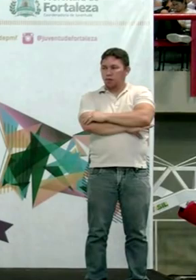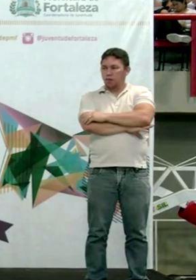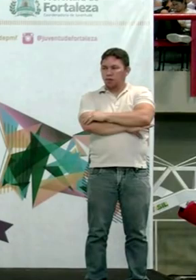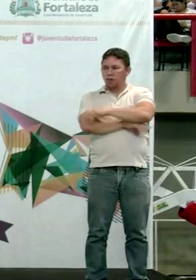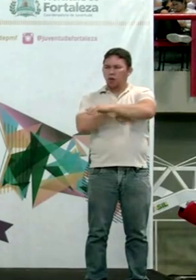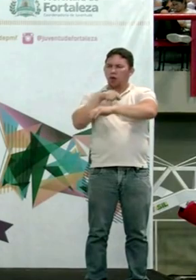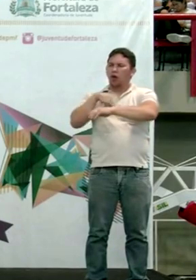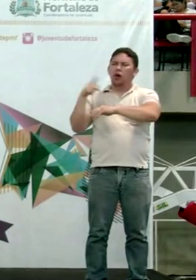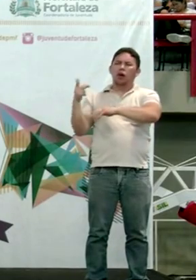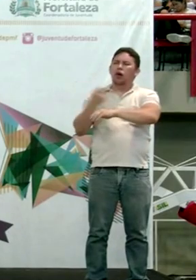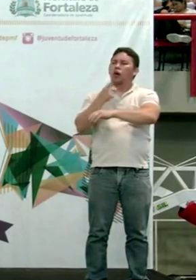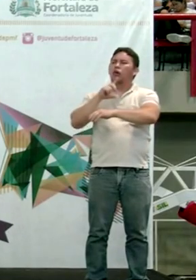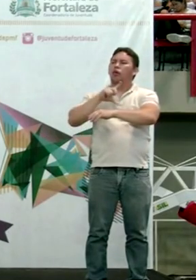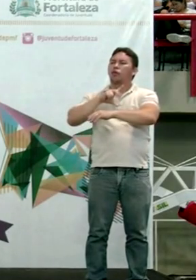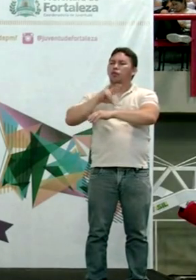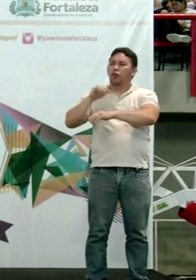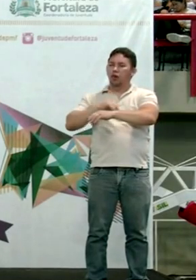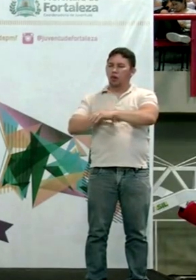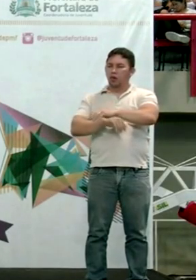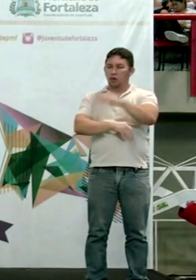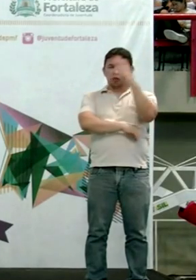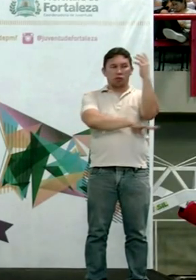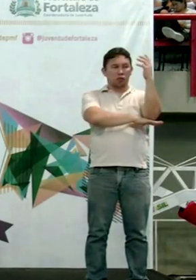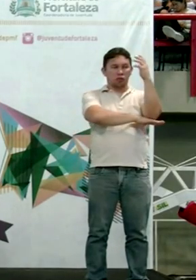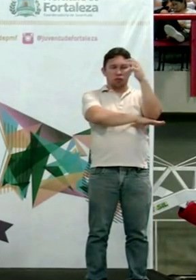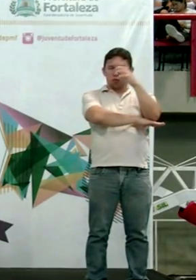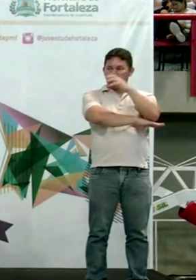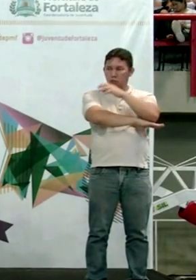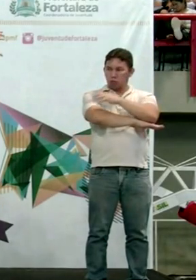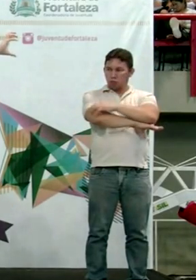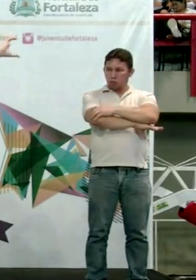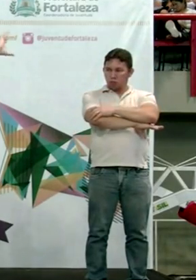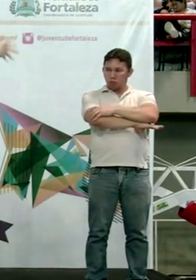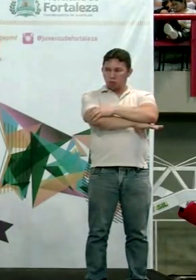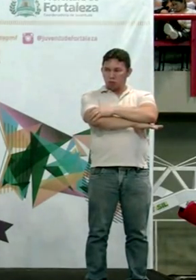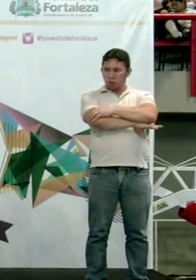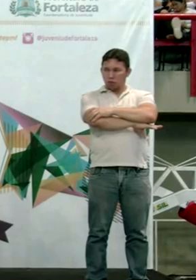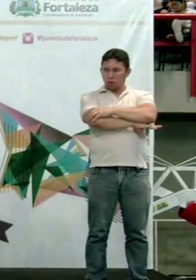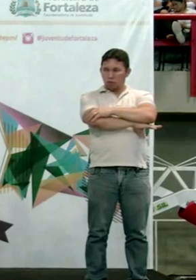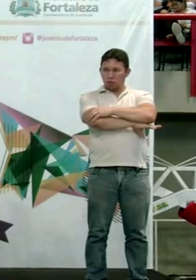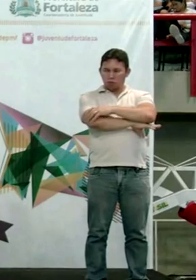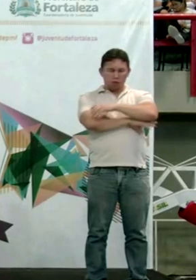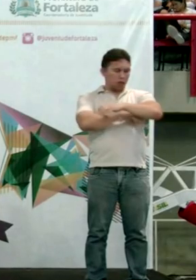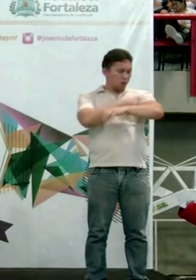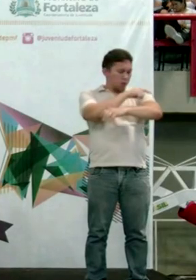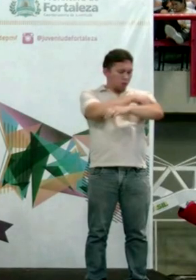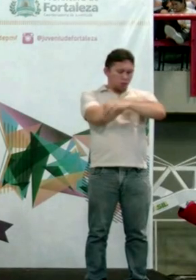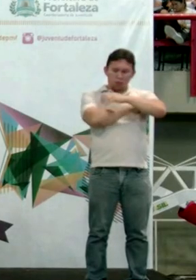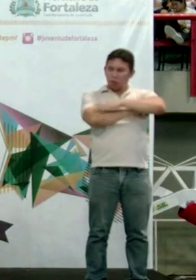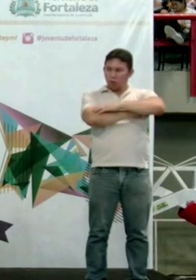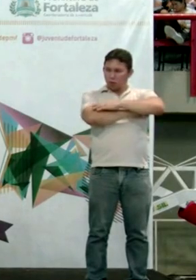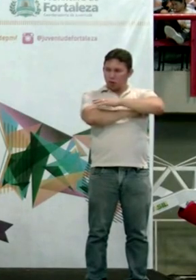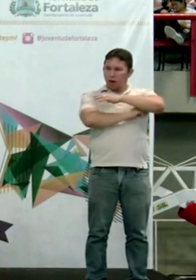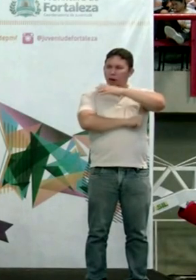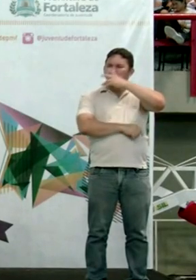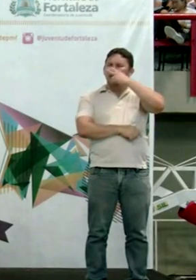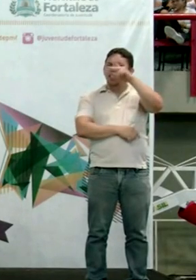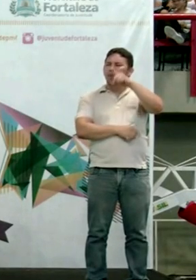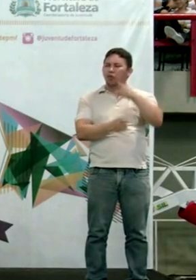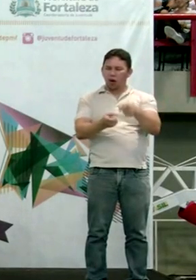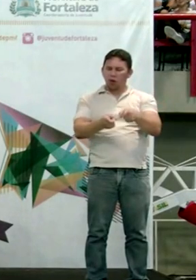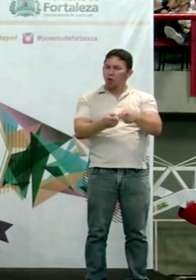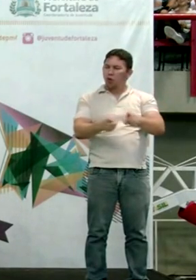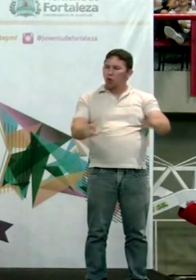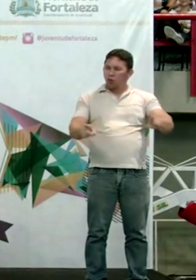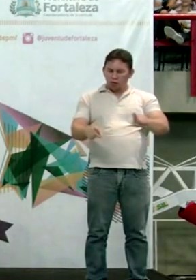que é que vai acontecer com ela? Ele botou a planta deitada, mas ligada na parede, e fica girando. Igual aquele frango de